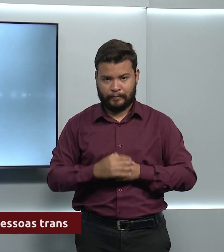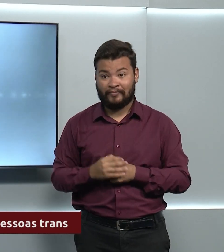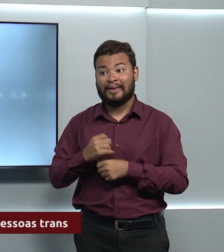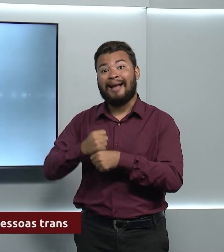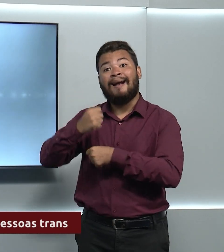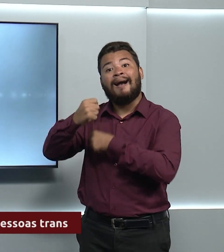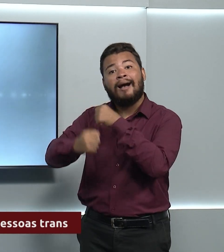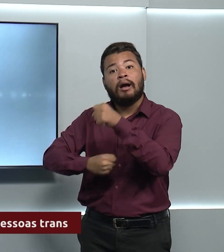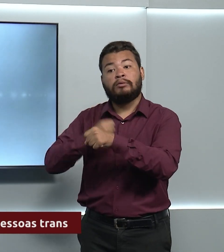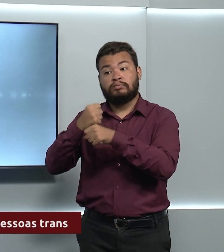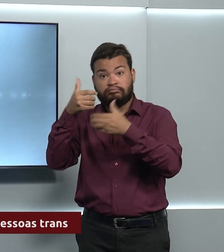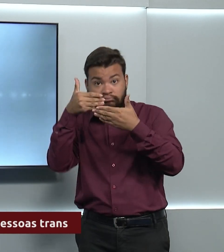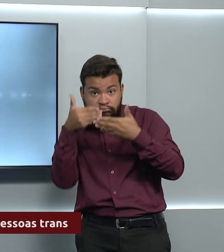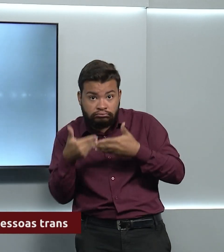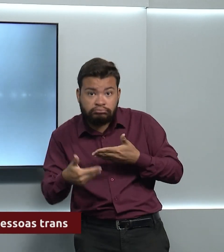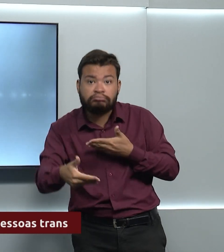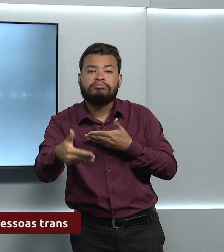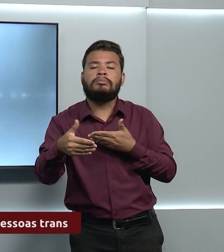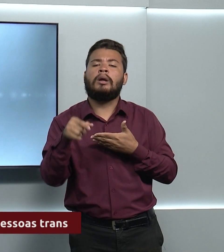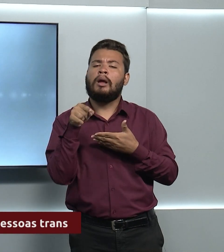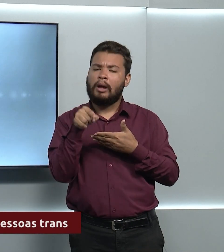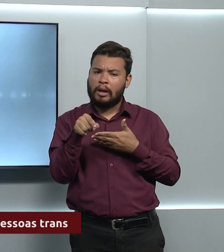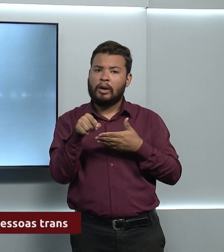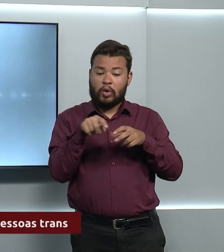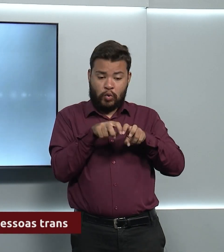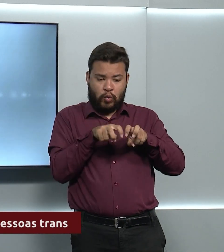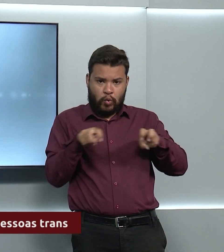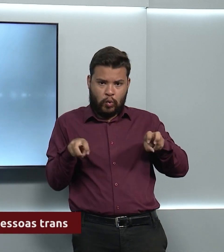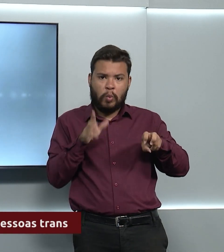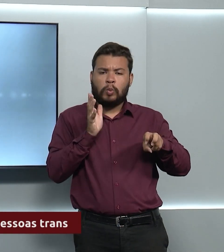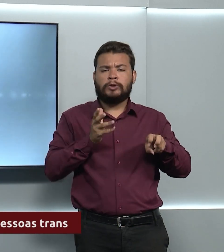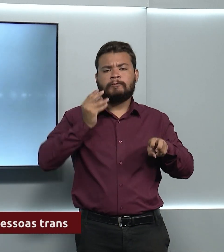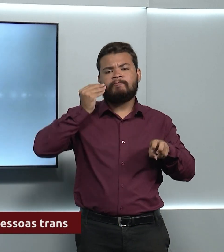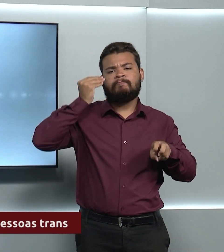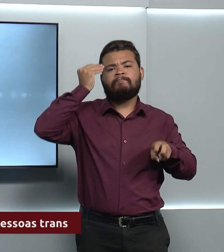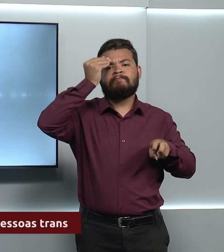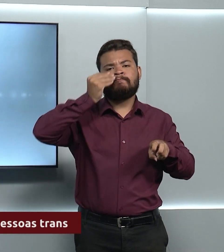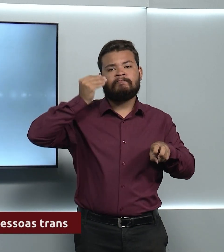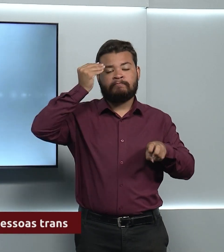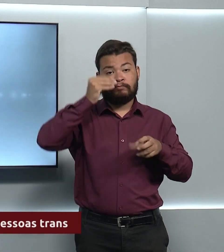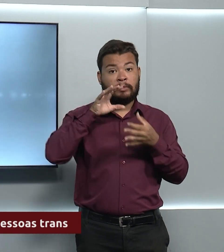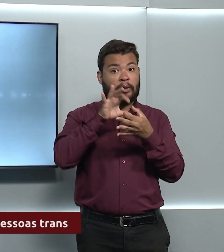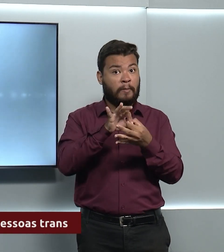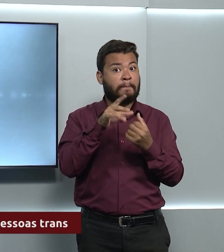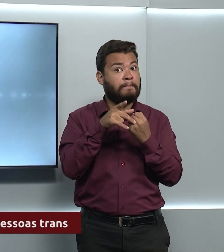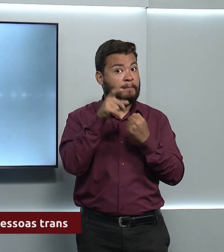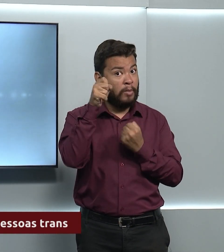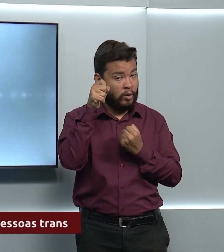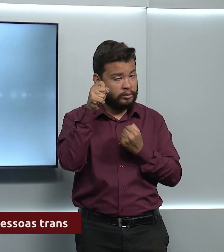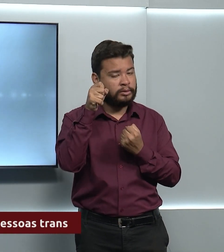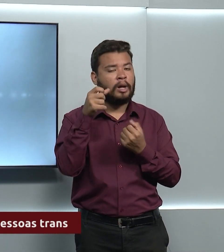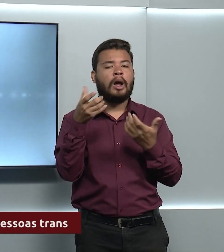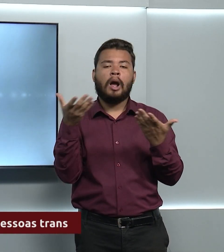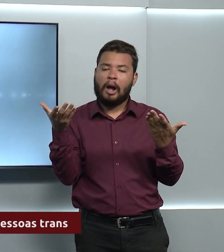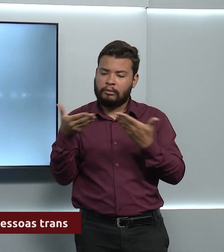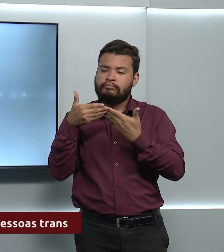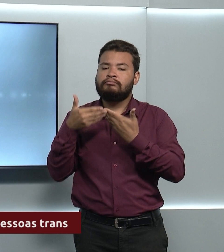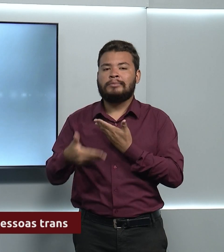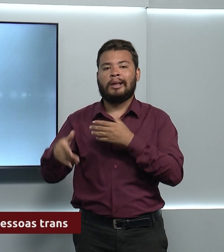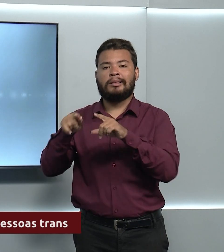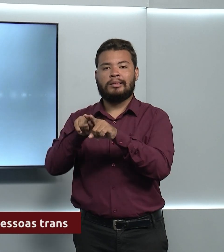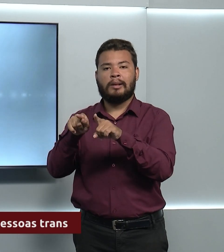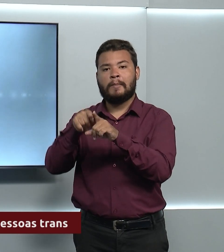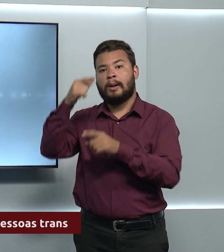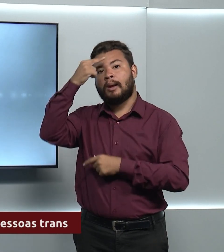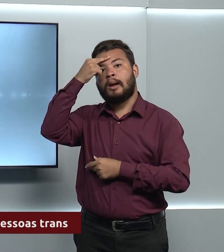essa experiência da comissão de heteroidentificação, que já acontece na pós-graduação, acontecerá também no nível